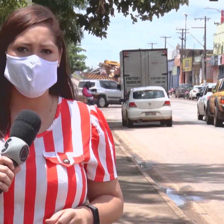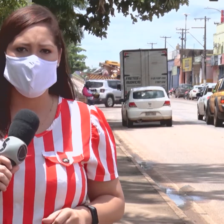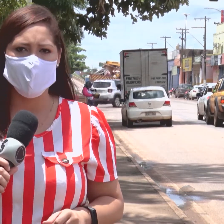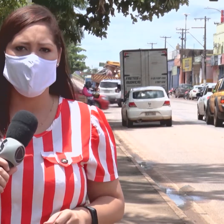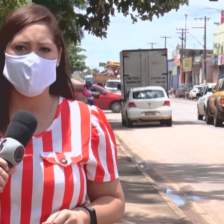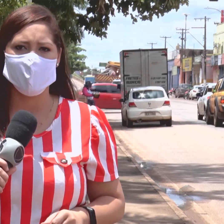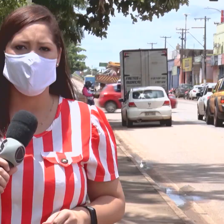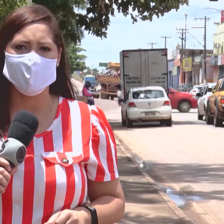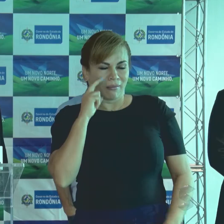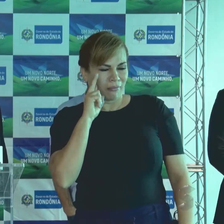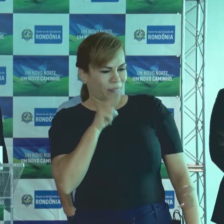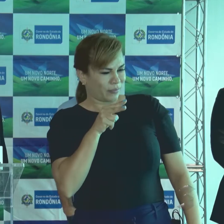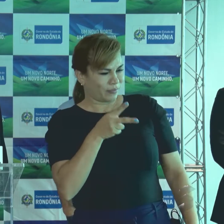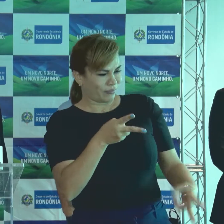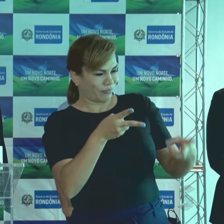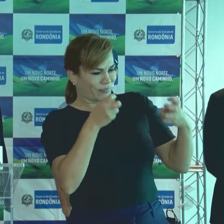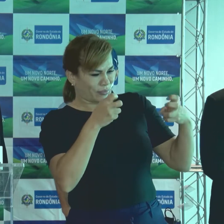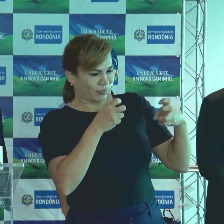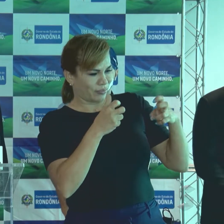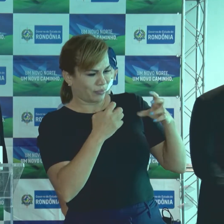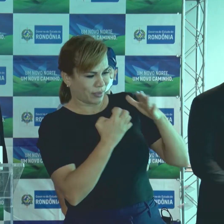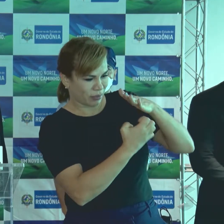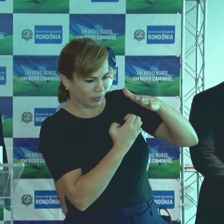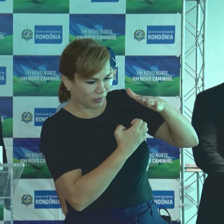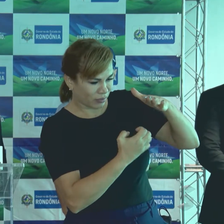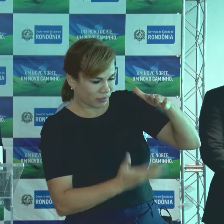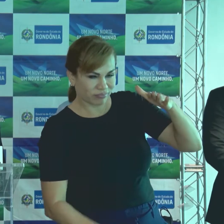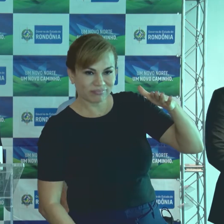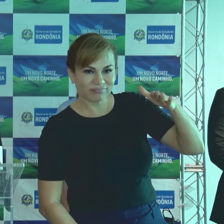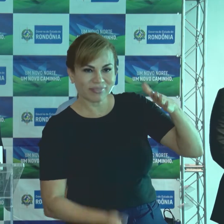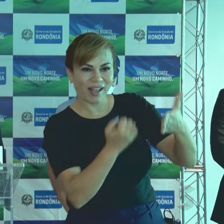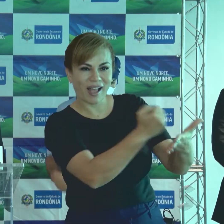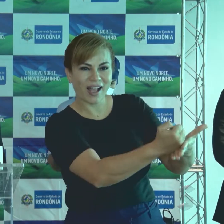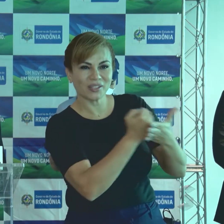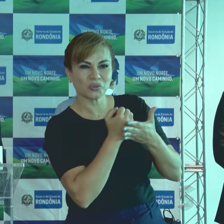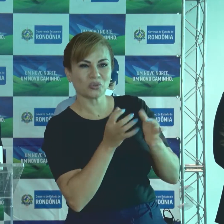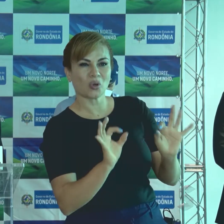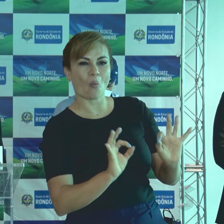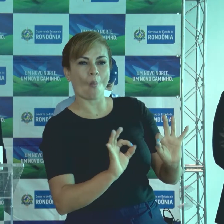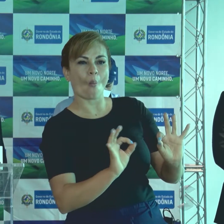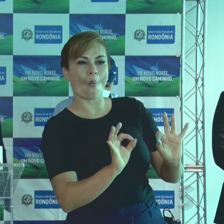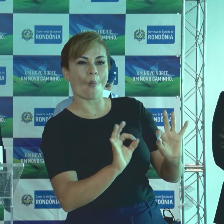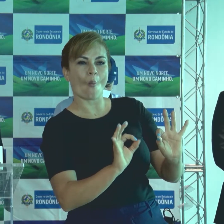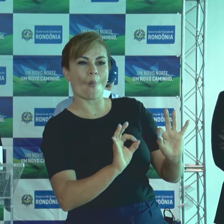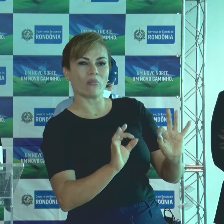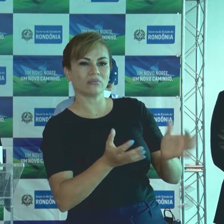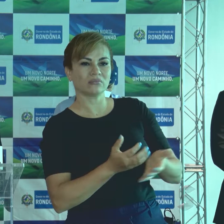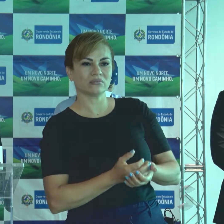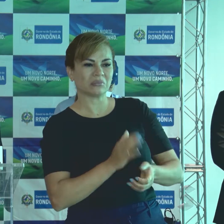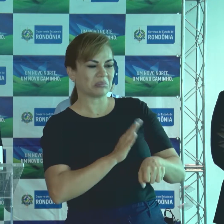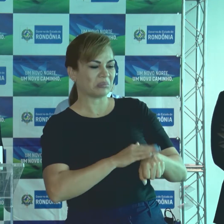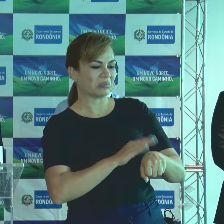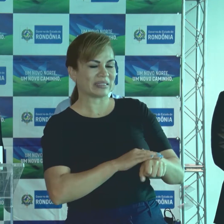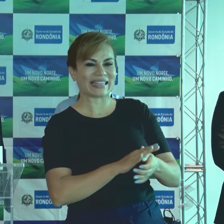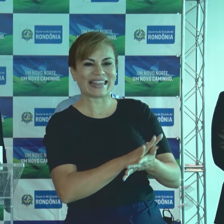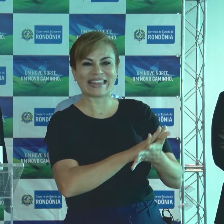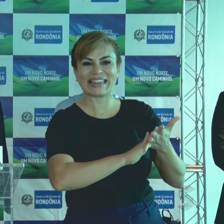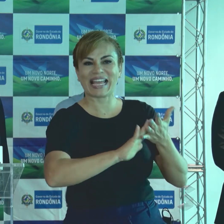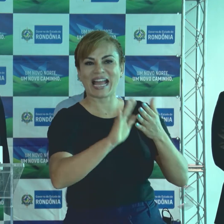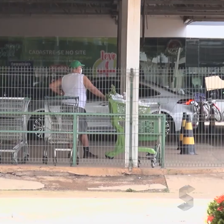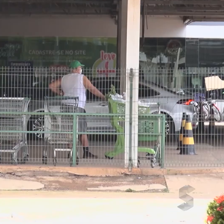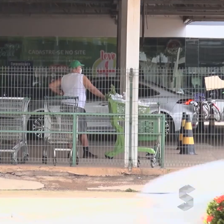de espaços públicos. O representante do grupo Pensar Rondônia, Chico Holanda, disse que há pontos no decreto que o grupo